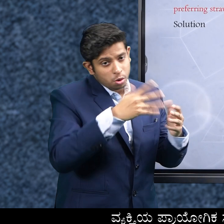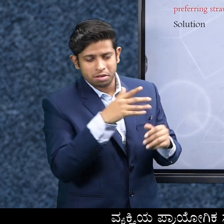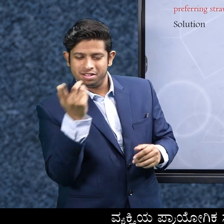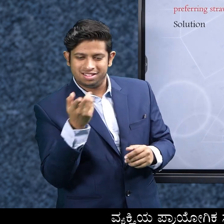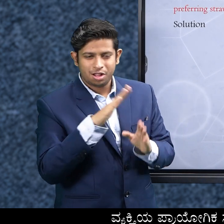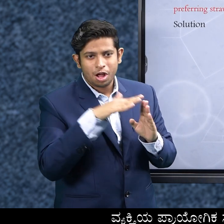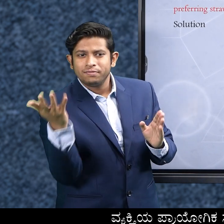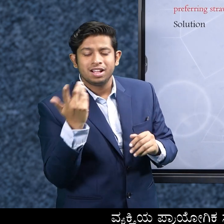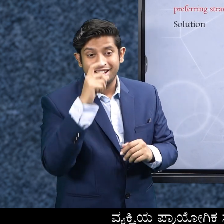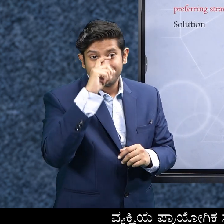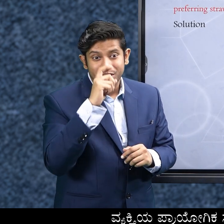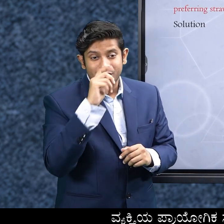ಕಂಡುಹಿಡಿಯಿರಿ.